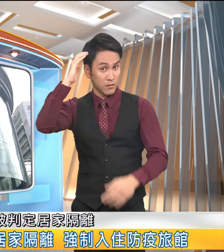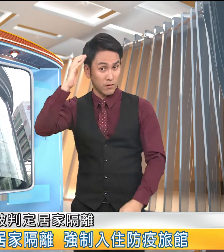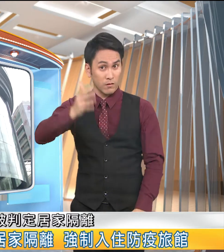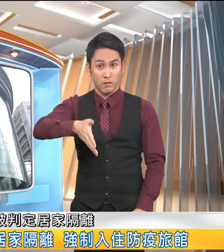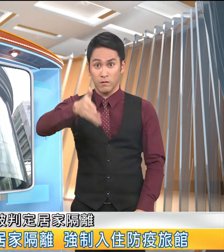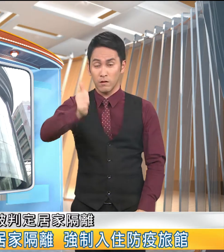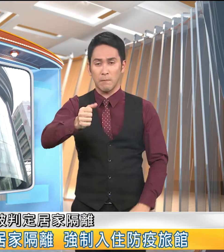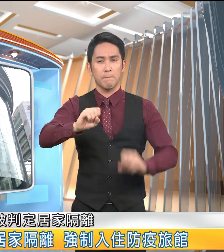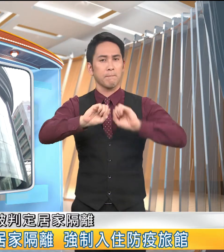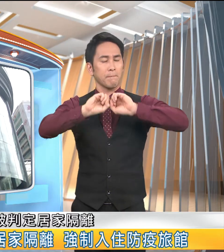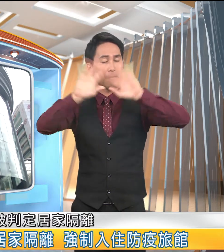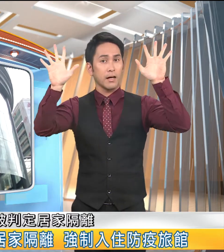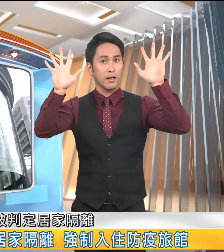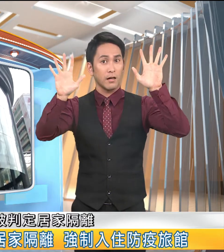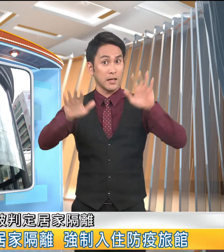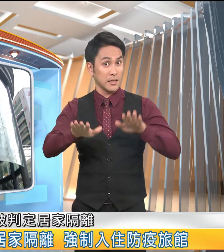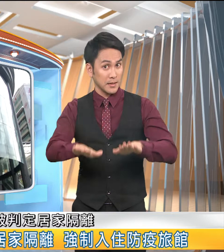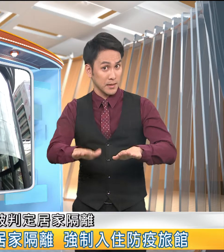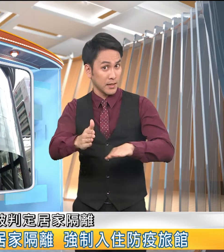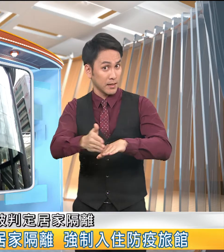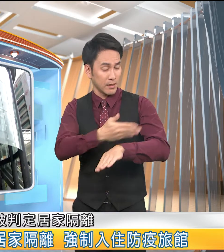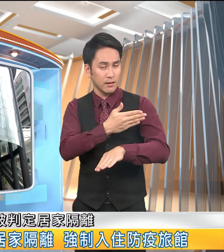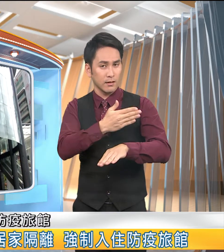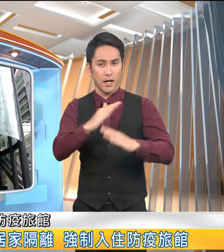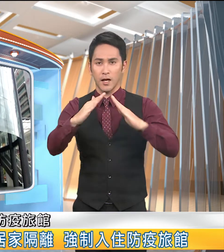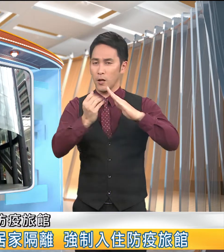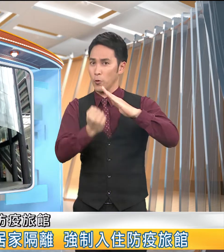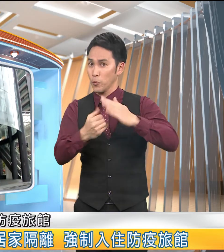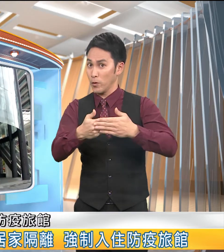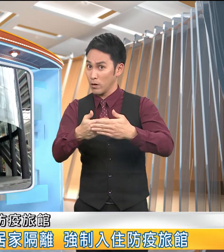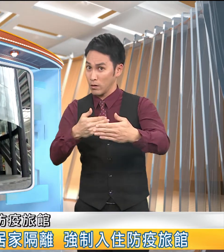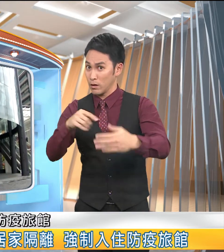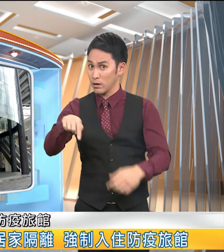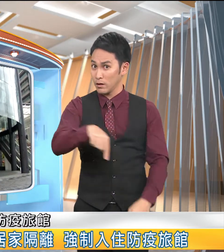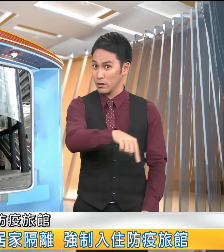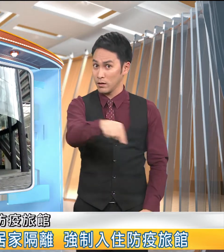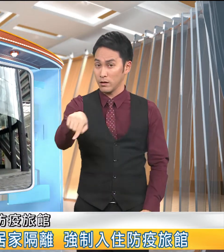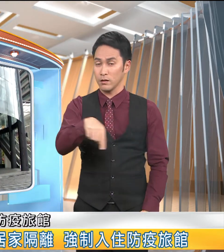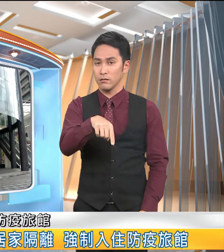判定居家隔离，都要强制入住防疫旅馆。